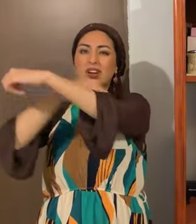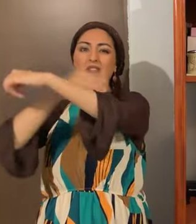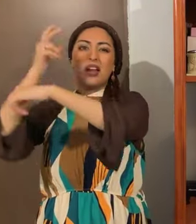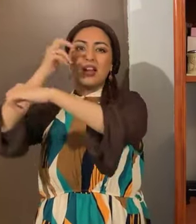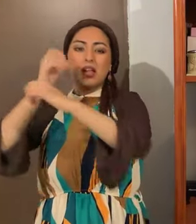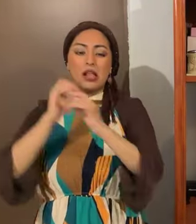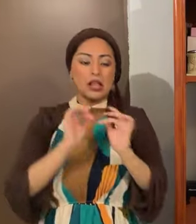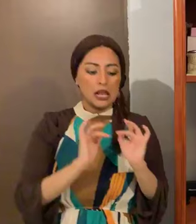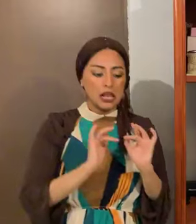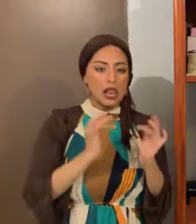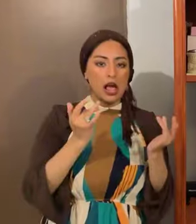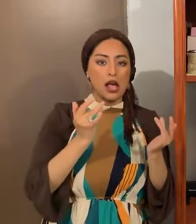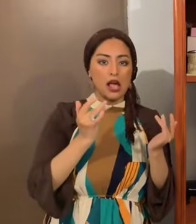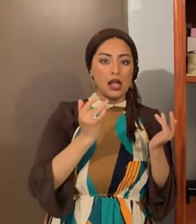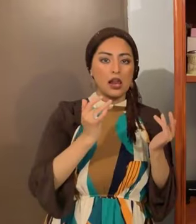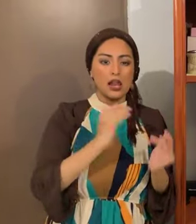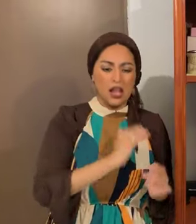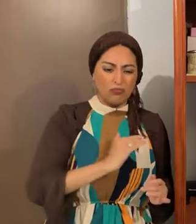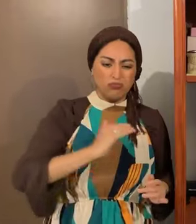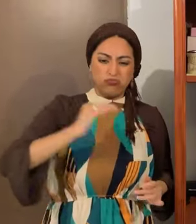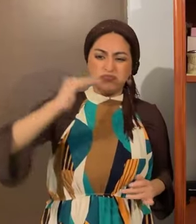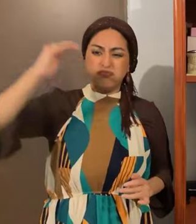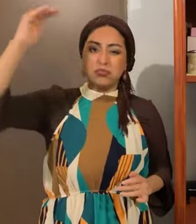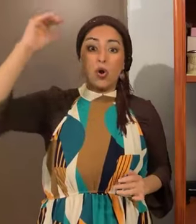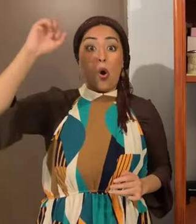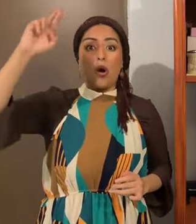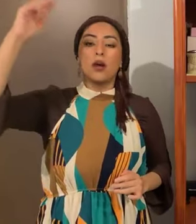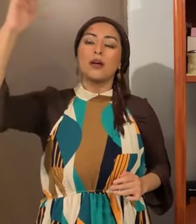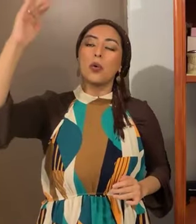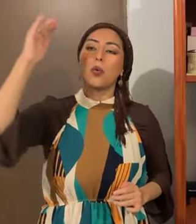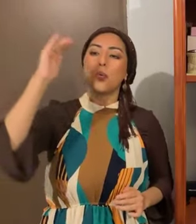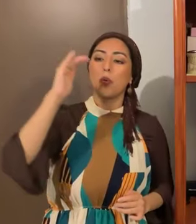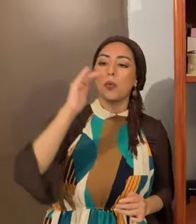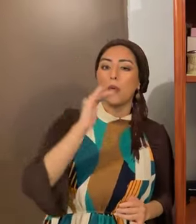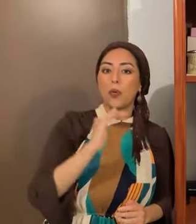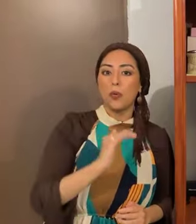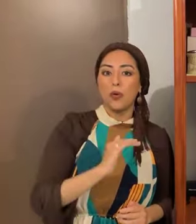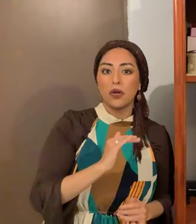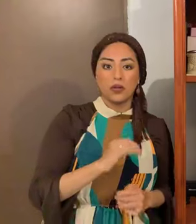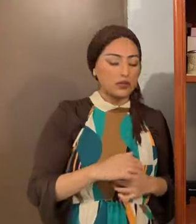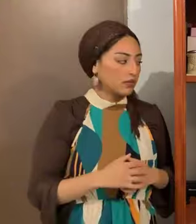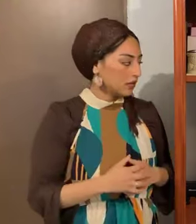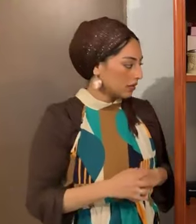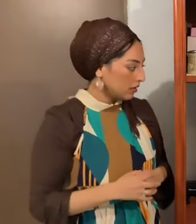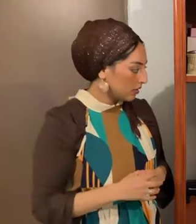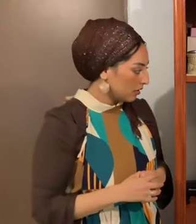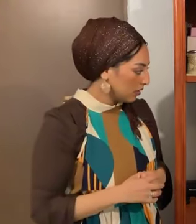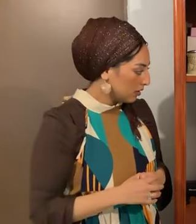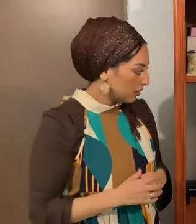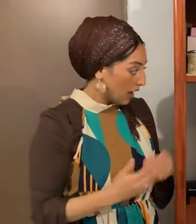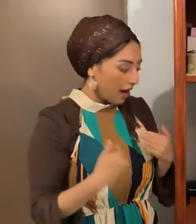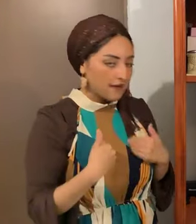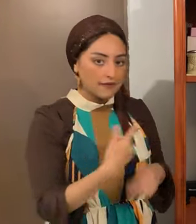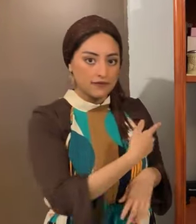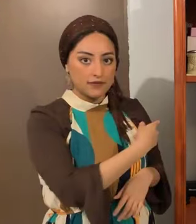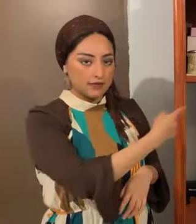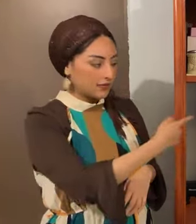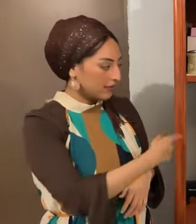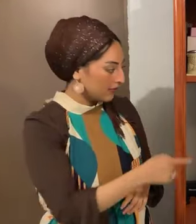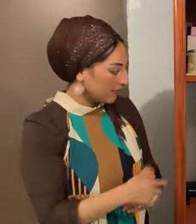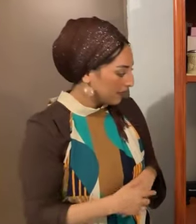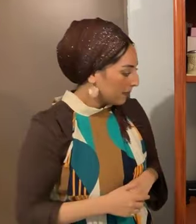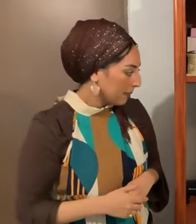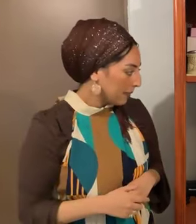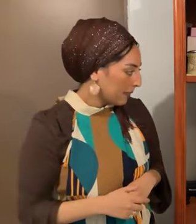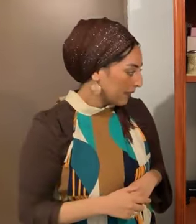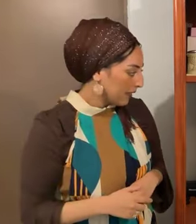¿verdad? O también aquí en esta siguiente diapositiva tenemos escritas, digo, no,